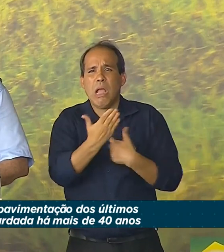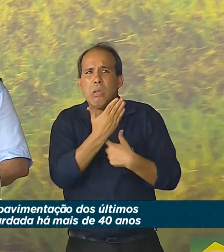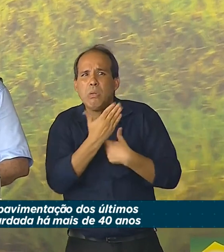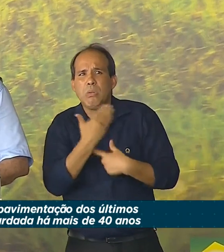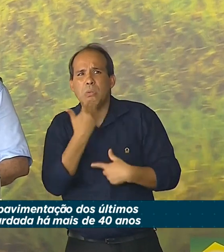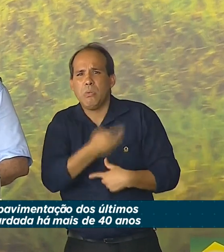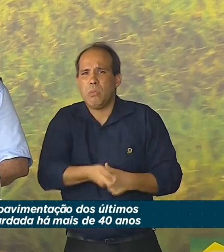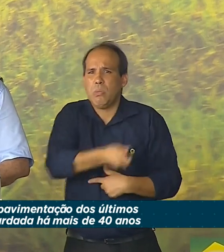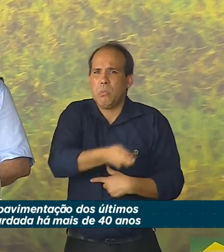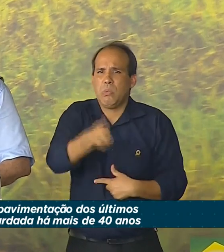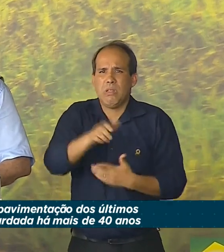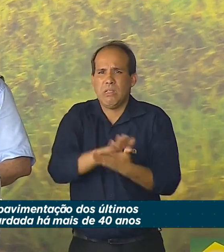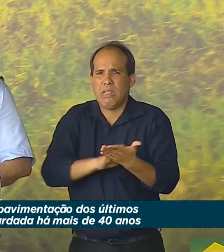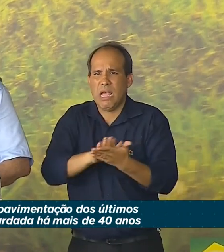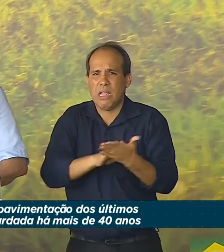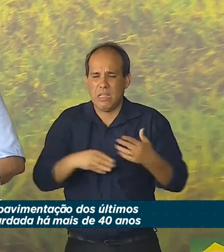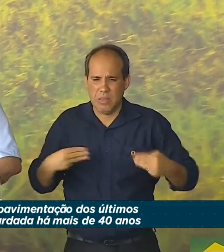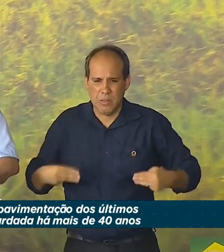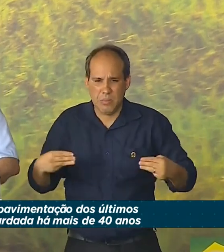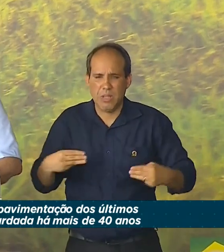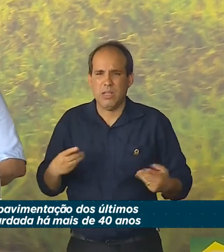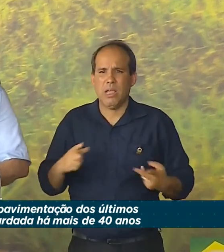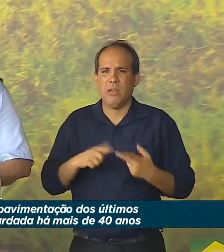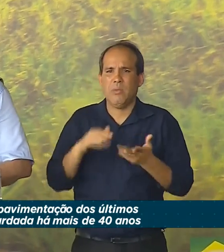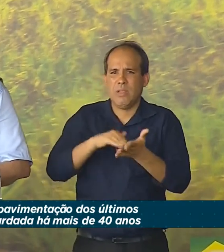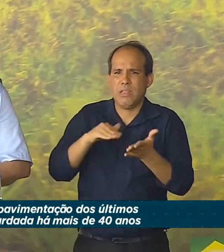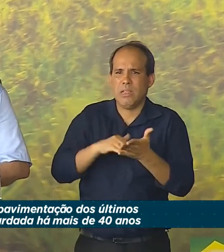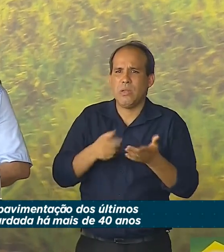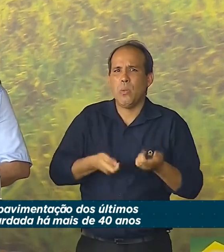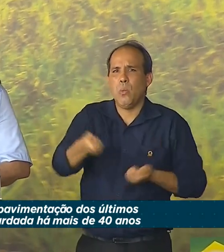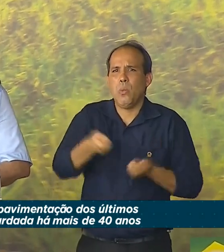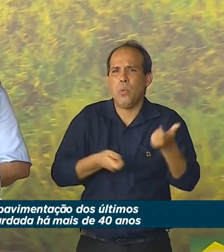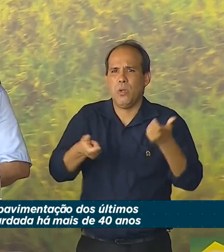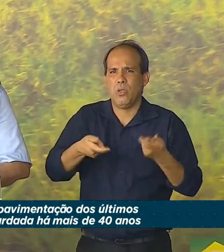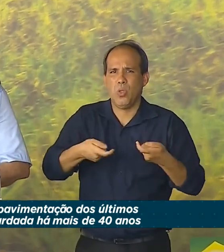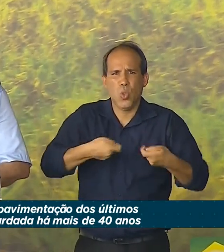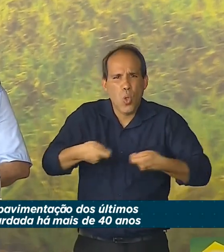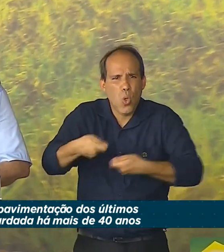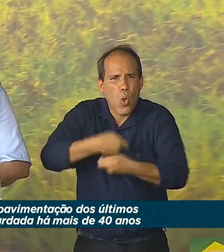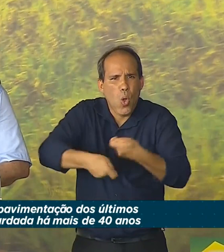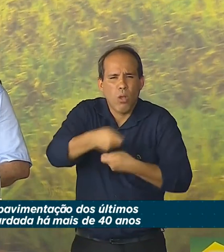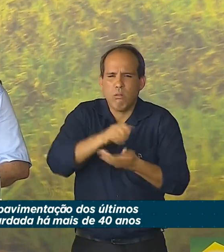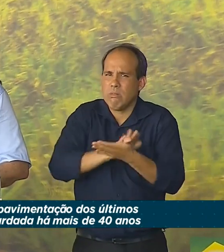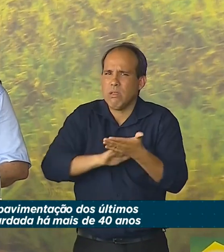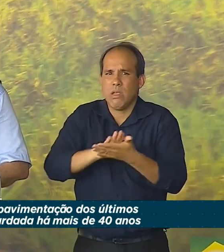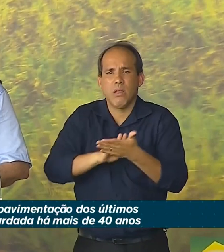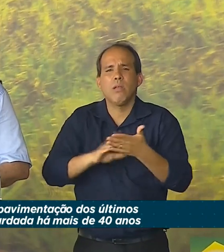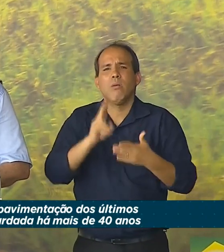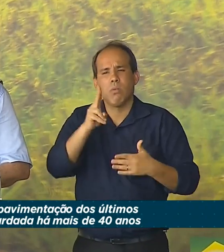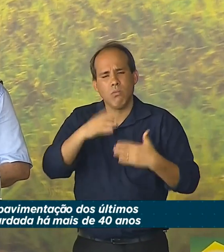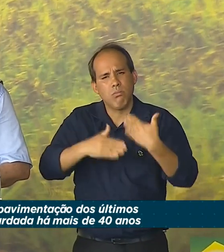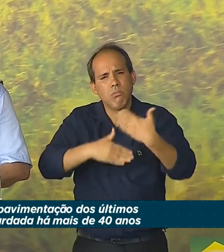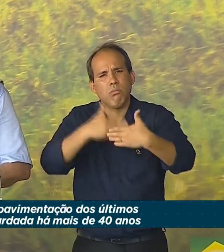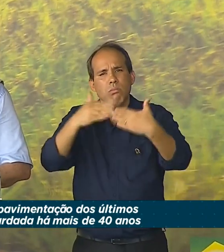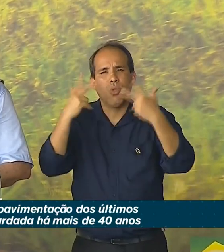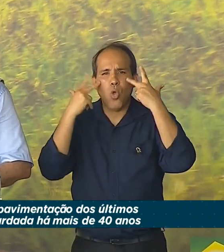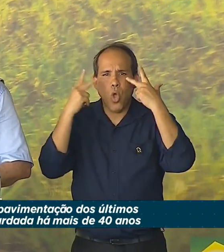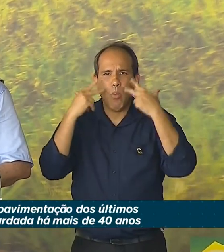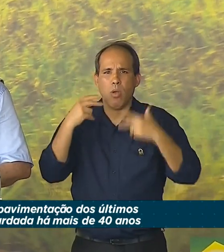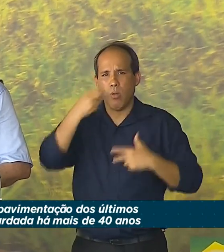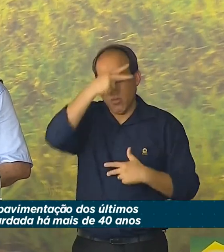seu respectivo ministério, secretariado e tocar para frente o seu município, o seu estado, a União